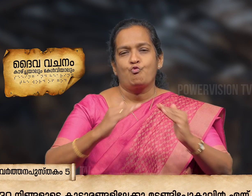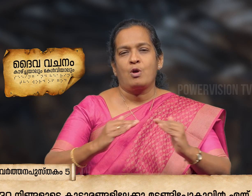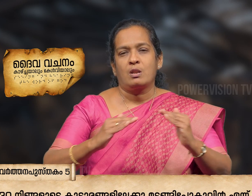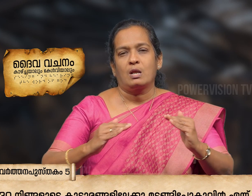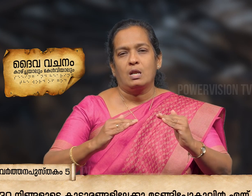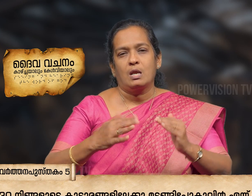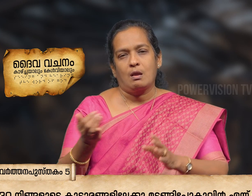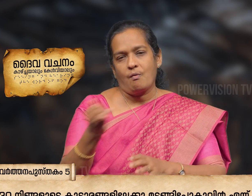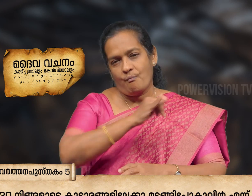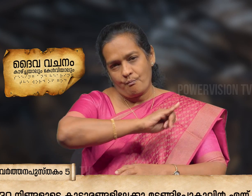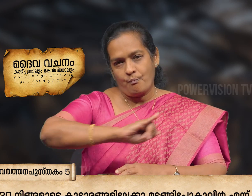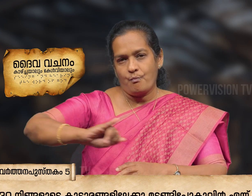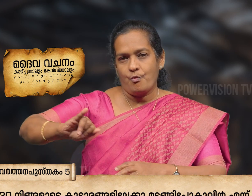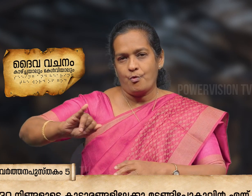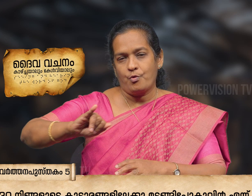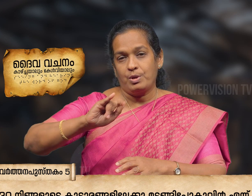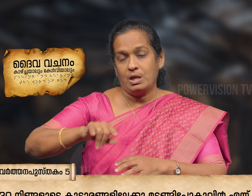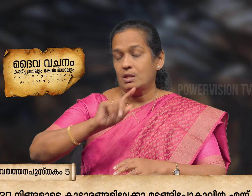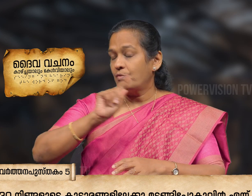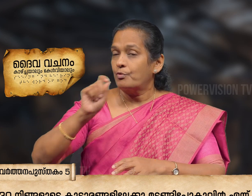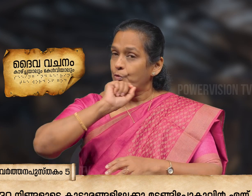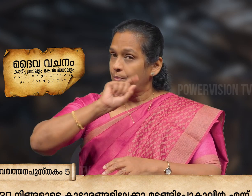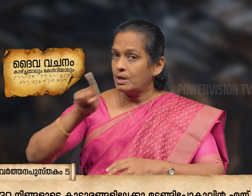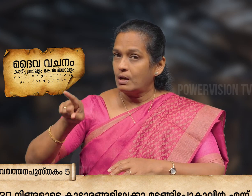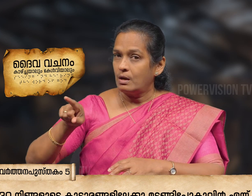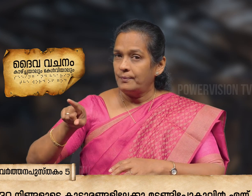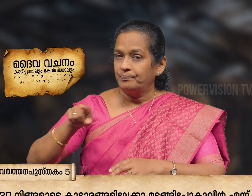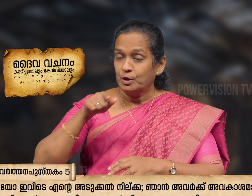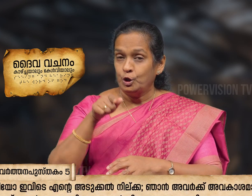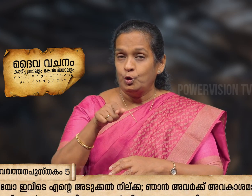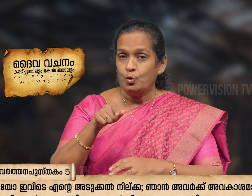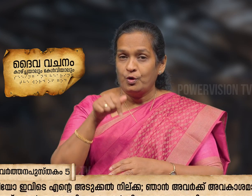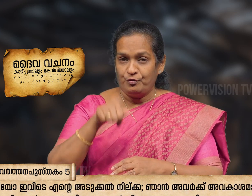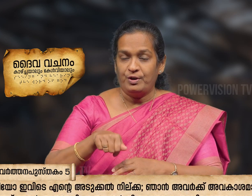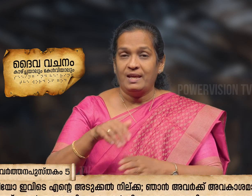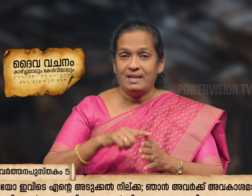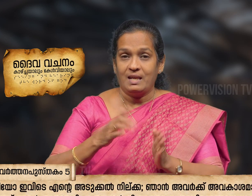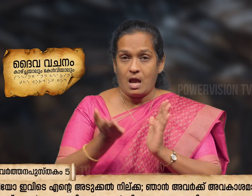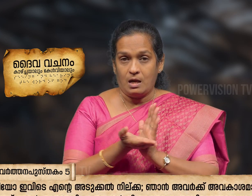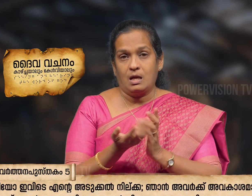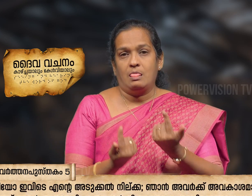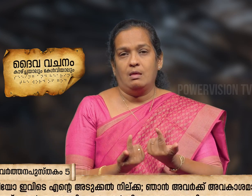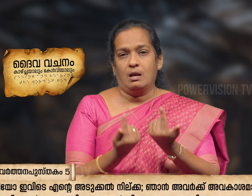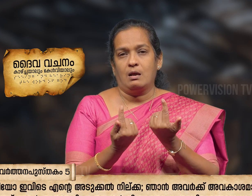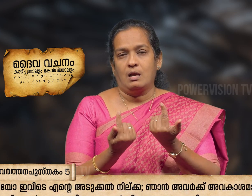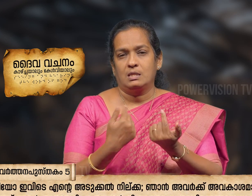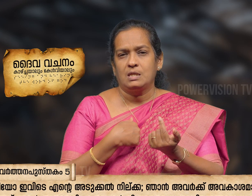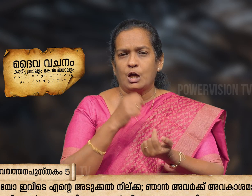കൂടാരങ്ങളിലേക്ക് മടങ്ങിപ്പോവിനെന്ന് അവരോട് ചെന്ന് പറക. നീയോ ഇവിടെ എന്റെ അടുക്കൽ നിൽക്ക. ഞാൻ